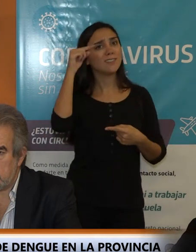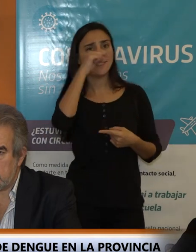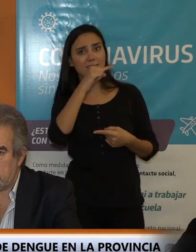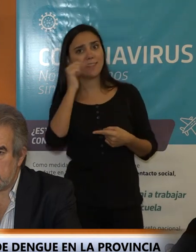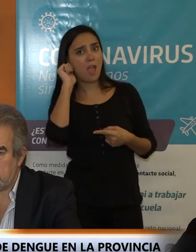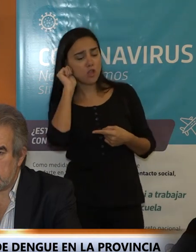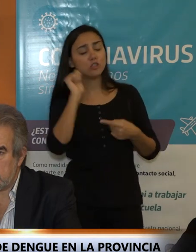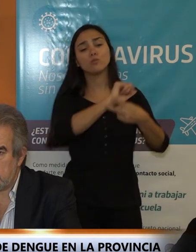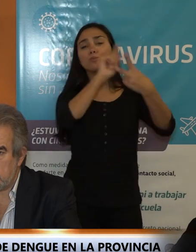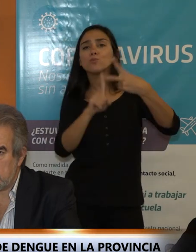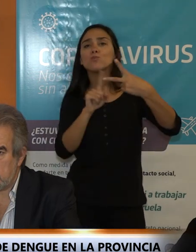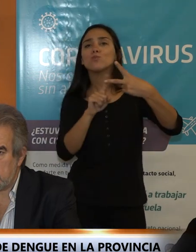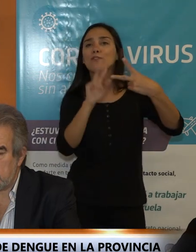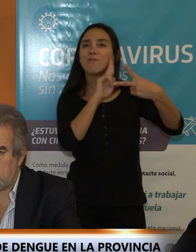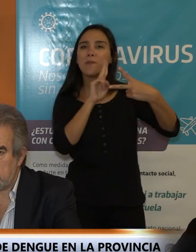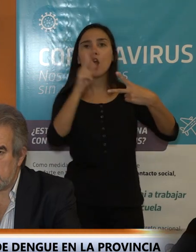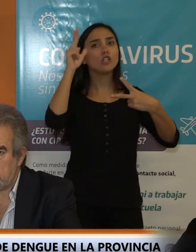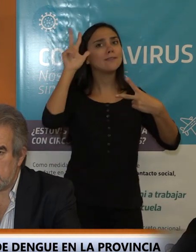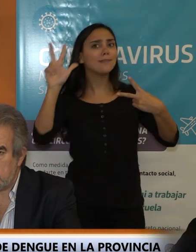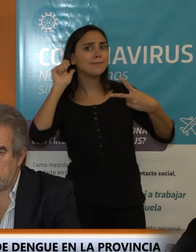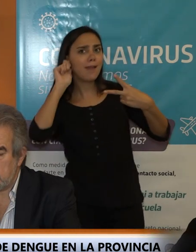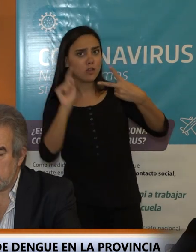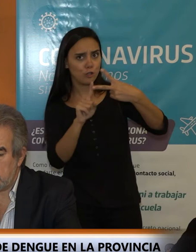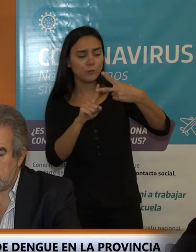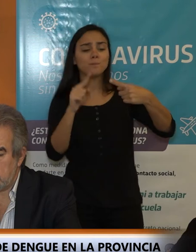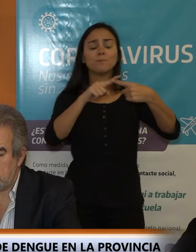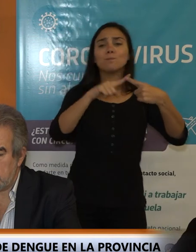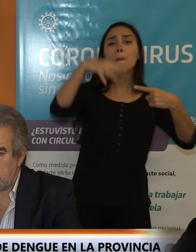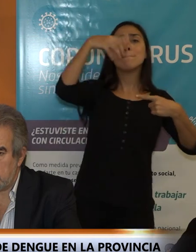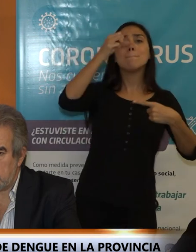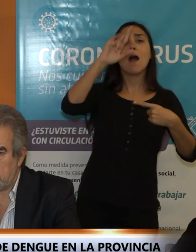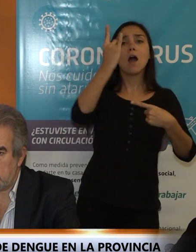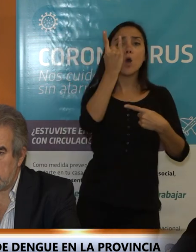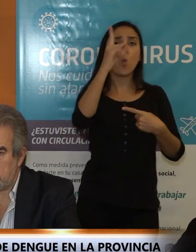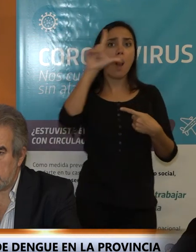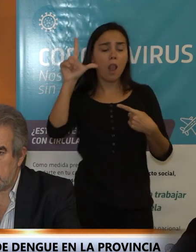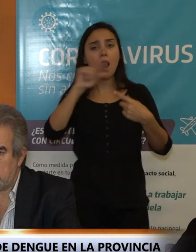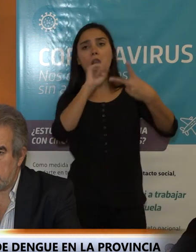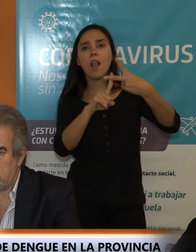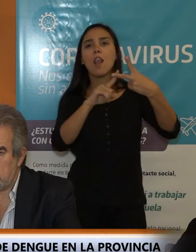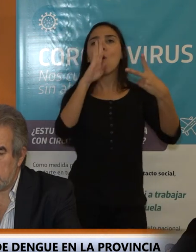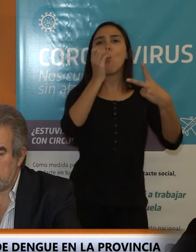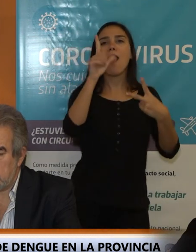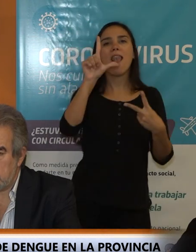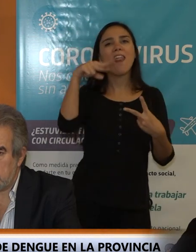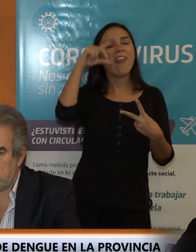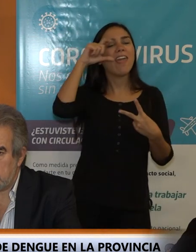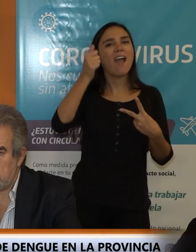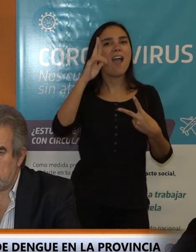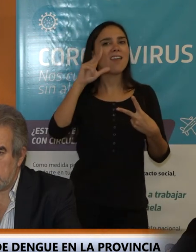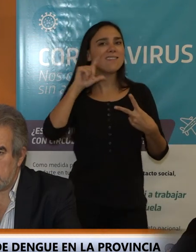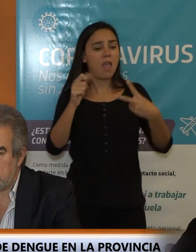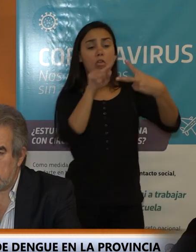paciente femenina de 83 años. El paciente masculino es oriundo de Marul y la paciente femenina es oriunda de Balnearia. Los